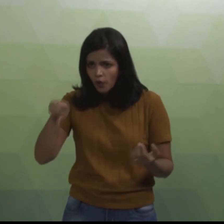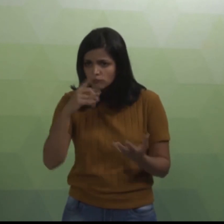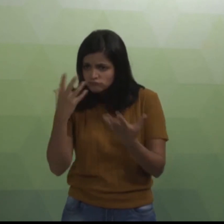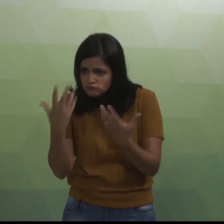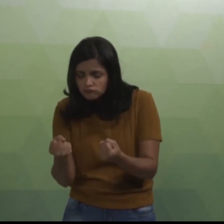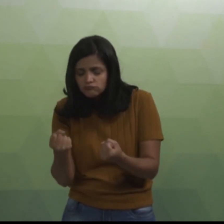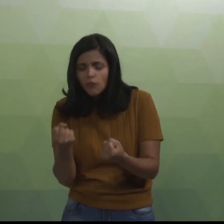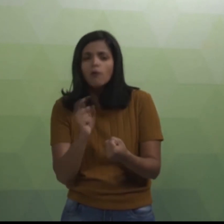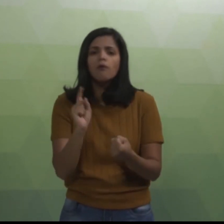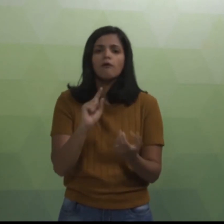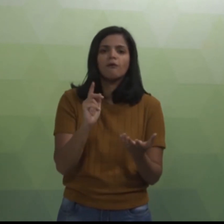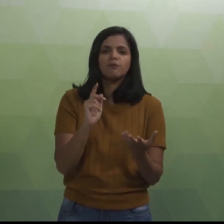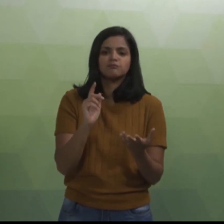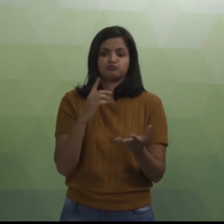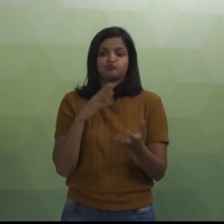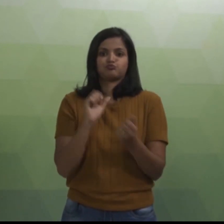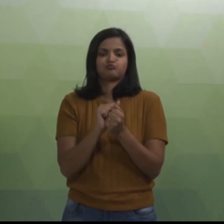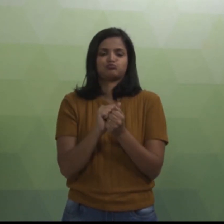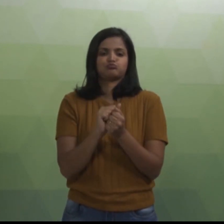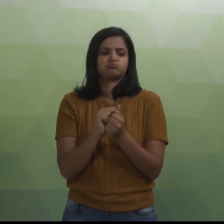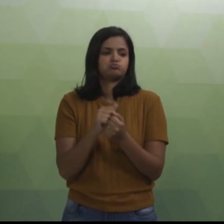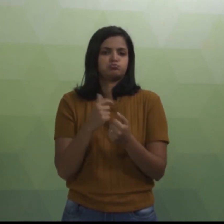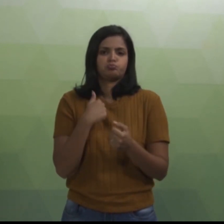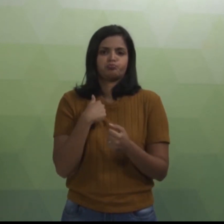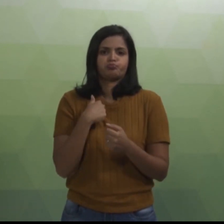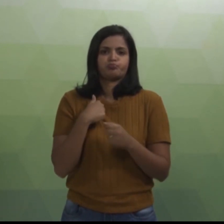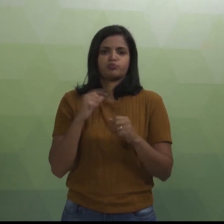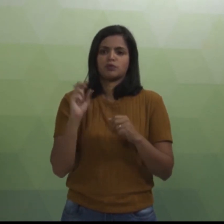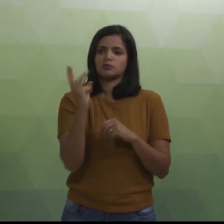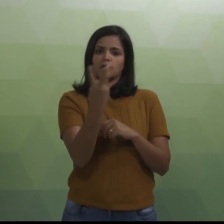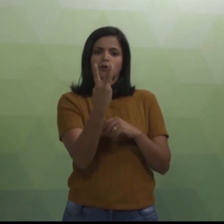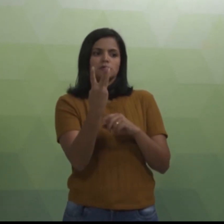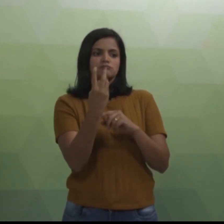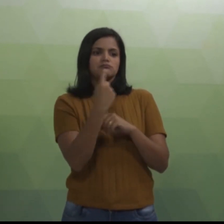Nós vamos. Eu estou junto. Nós aceitamos?